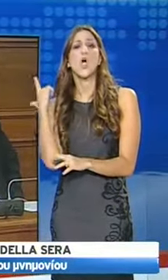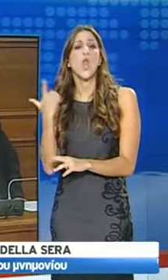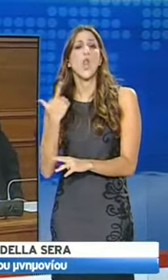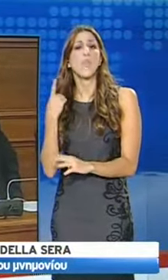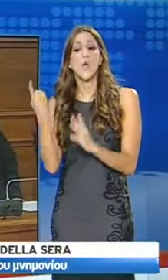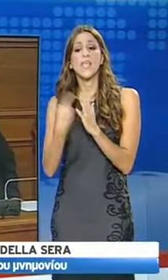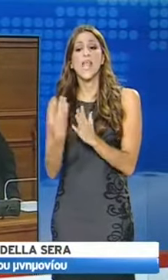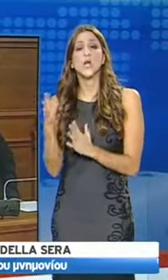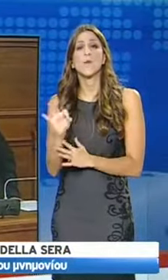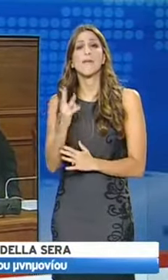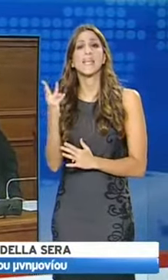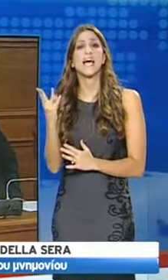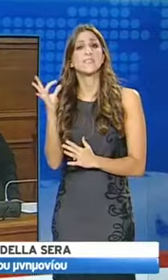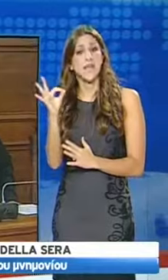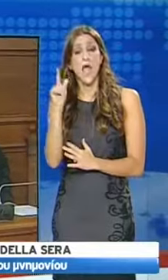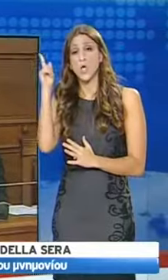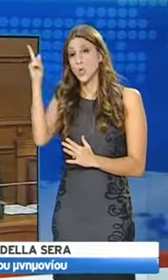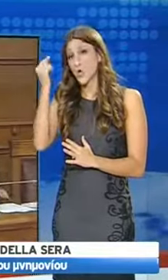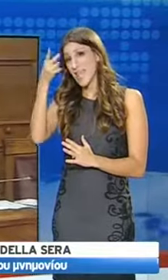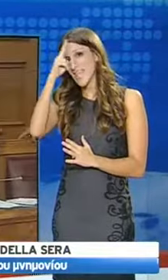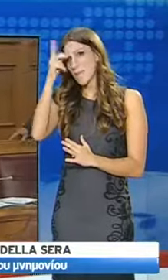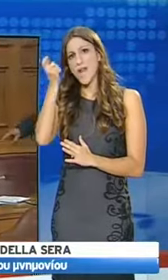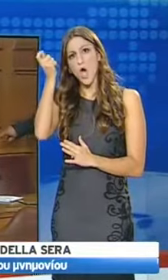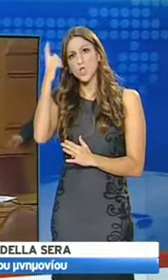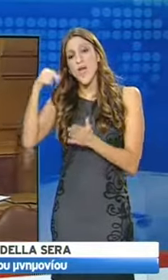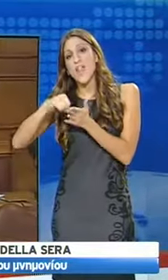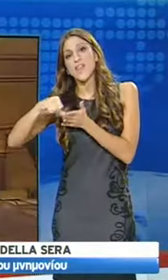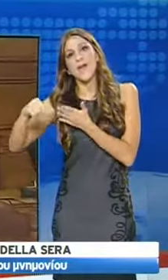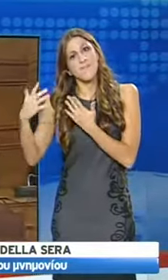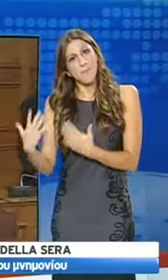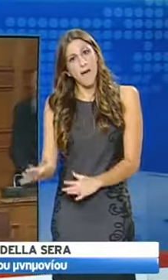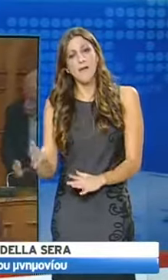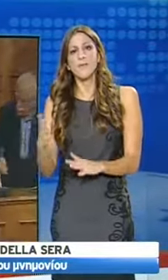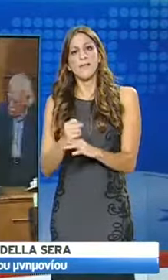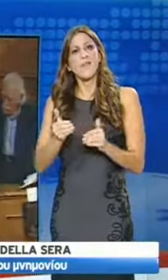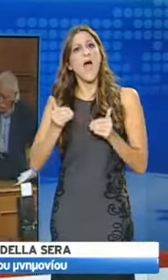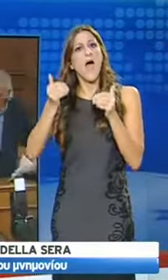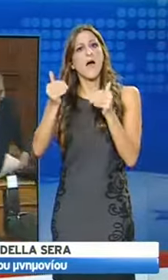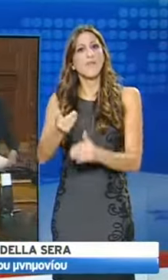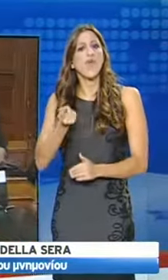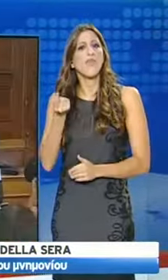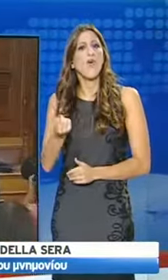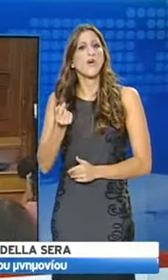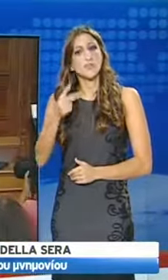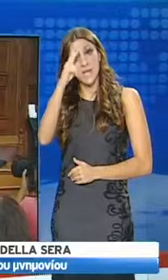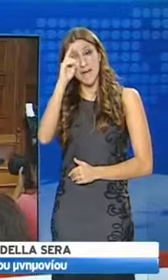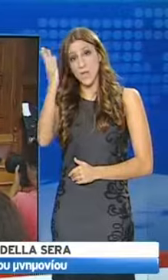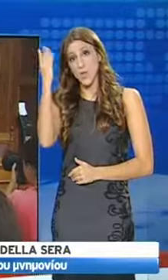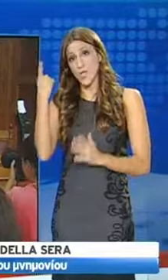1953, όταν διεγράφει μεγάλο μέρος του γερμανικού χρέους και δόθηκε αναβολή στο Βερολίνο σε ό,τι αφορά την αποπληρωμή των τόκων.